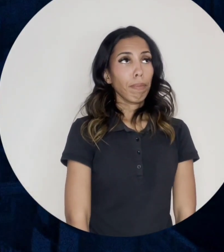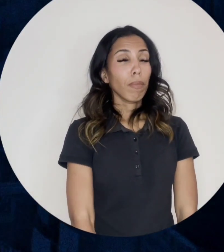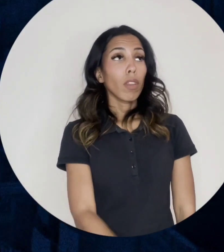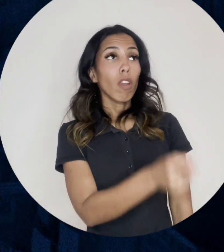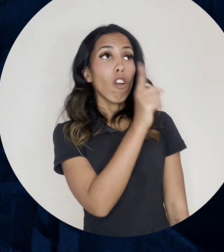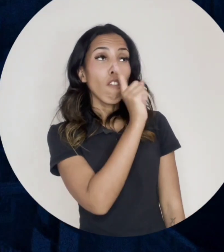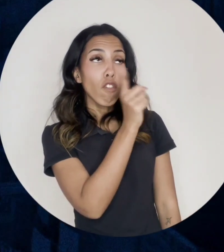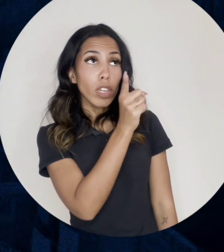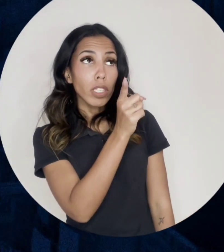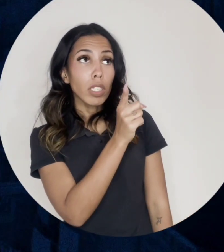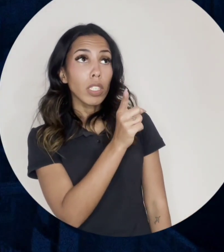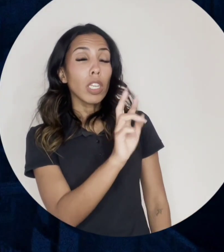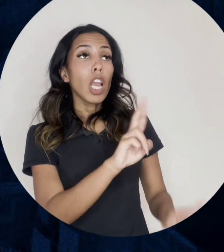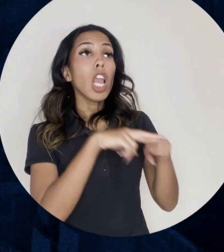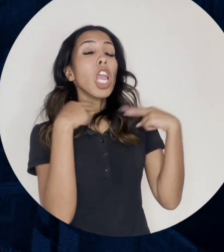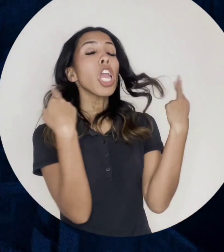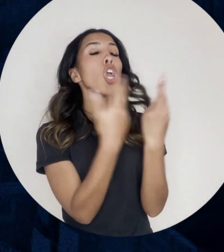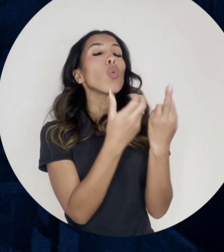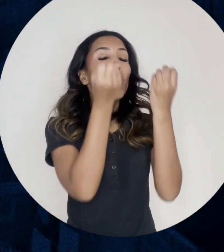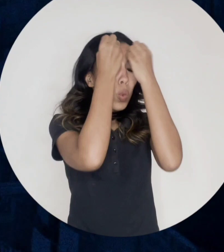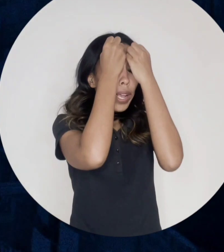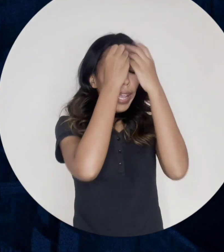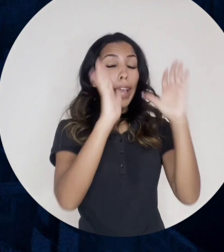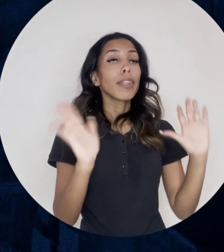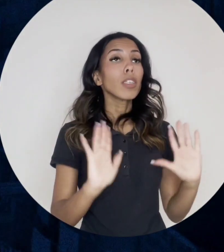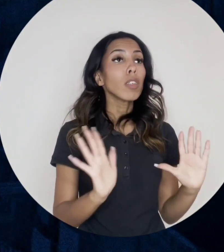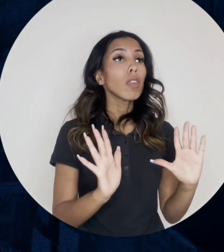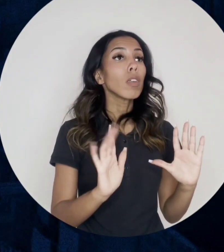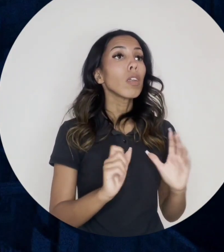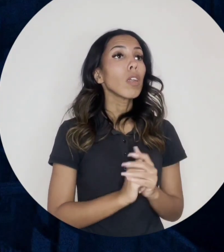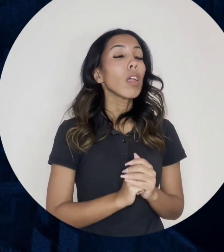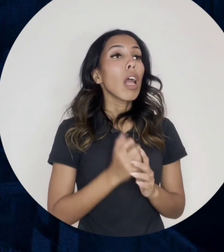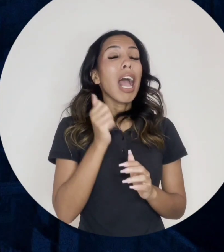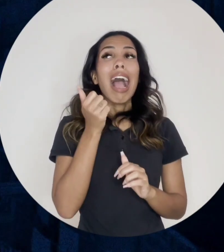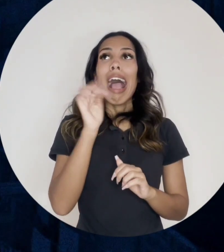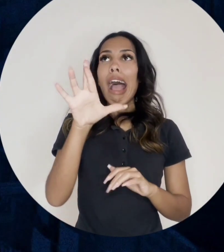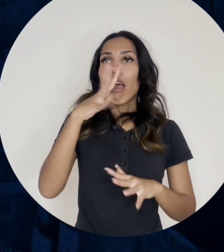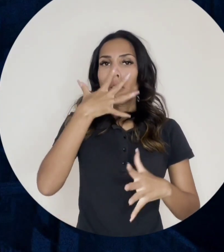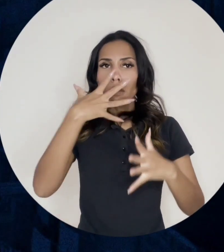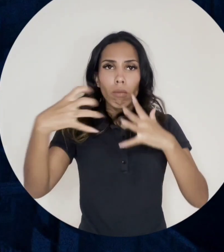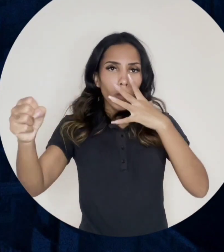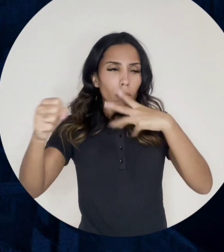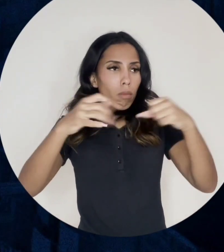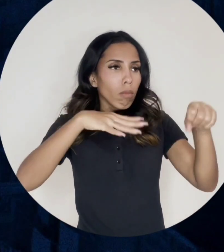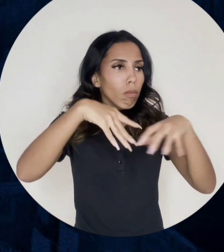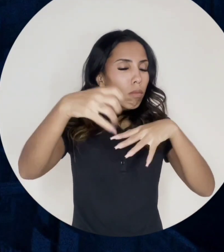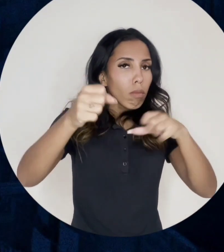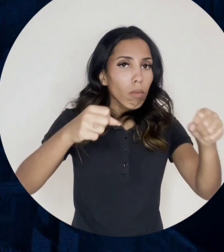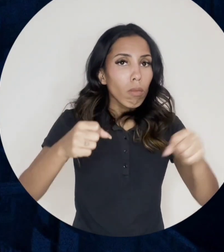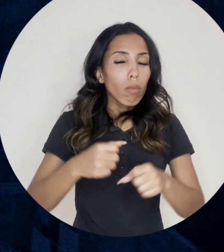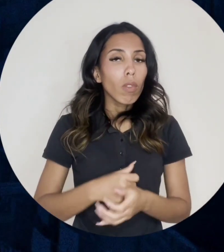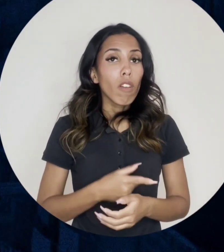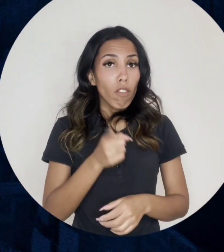vocês se reúnem não sei onde, eu não quero saber, mas é transmitida no ar. Então você não é